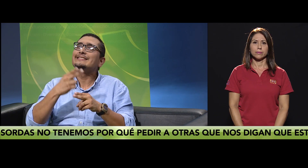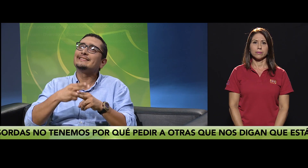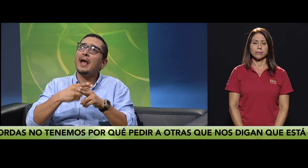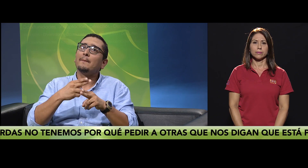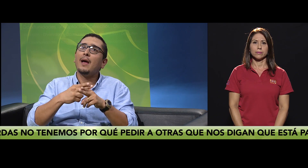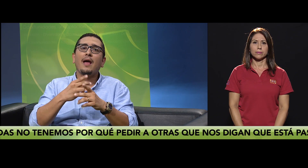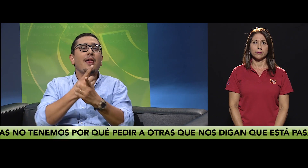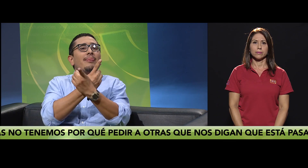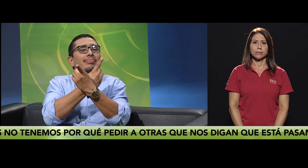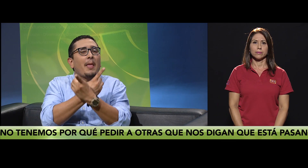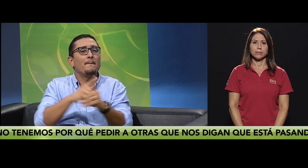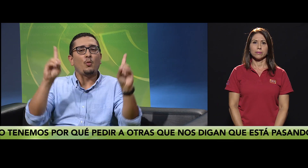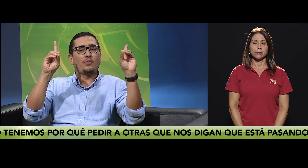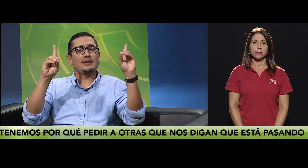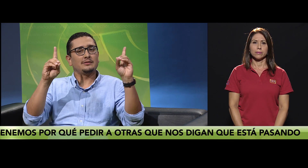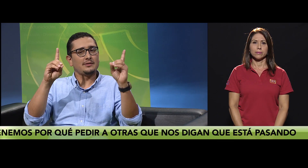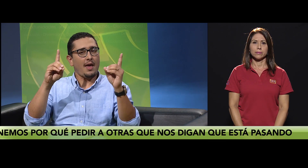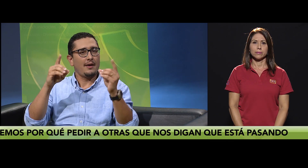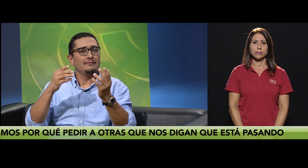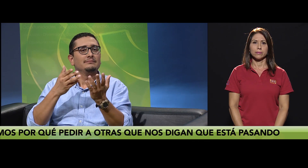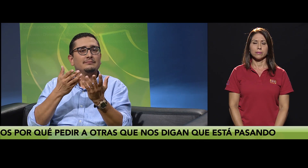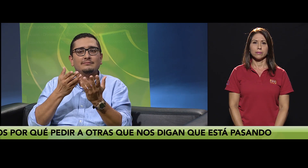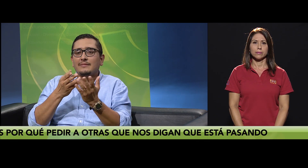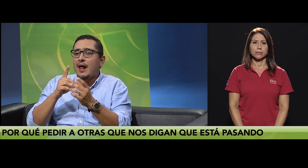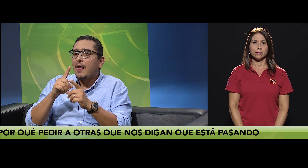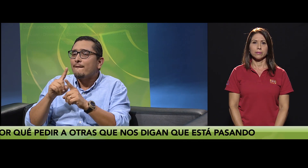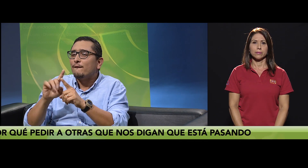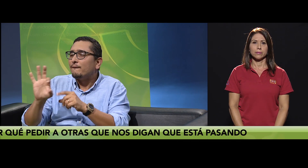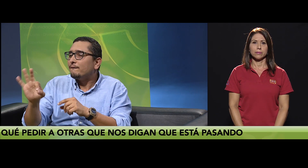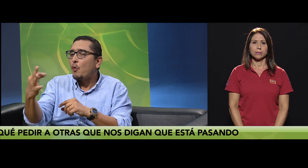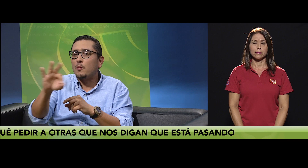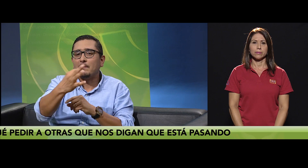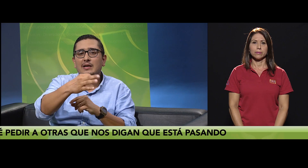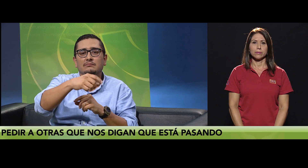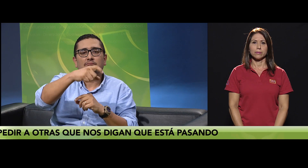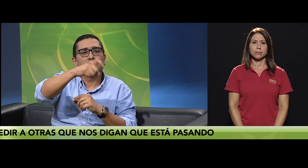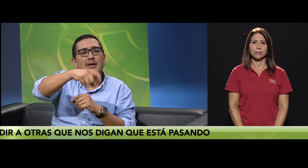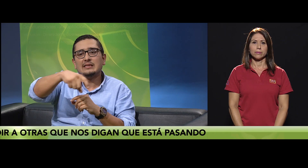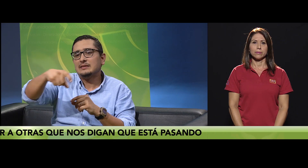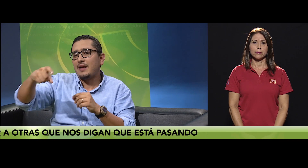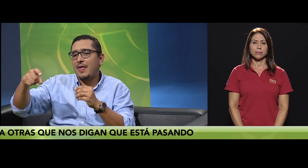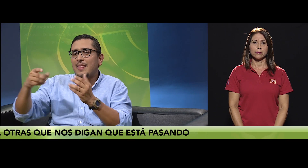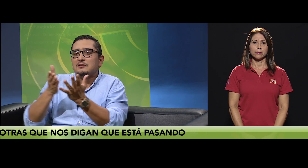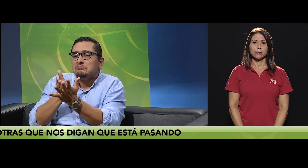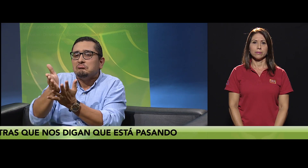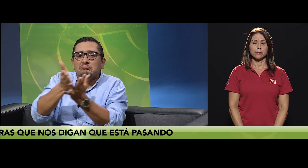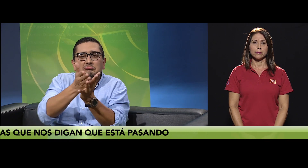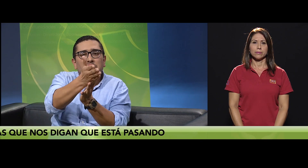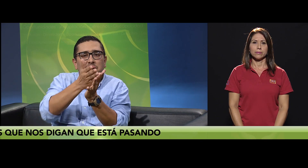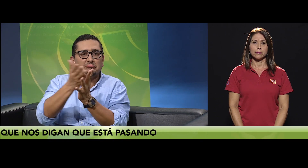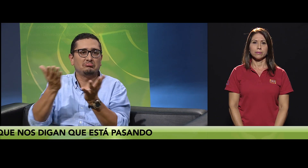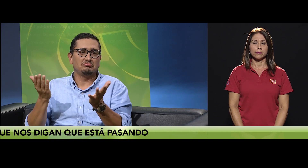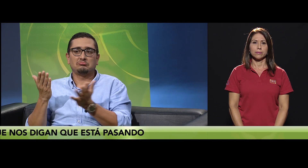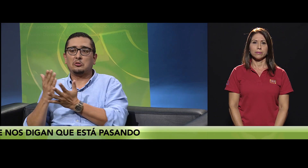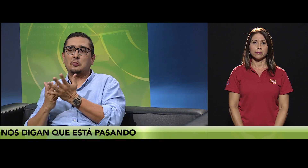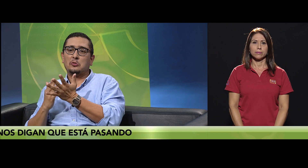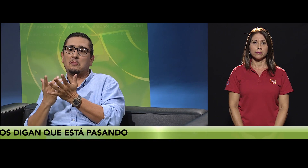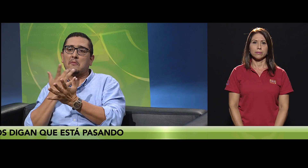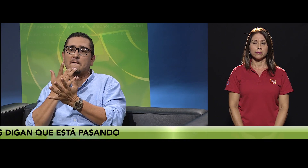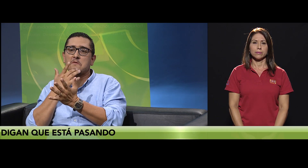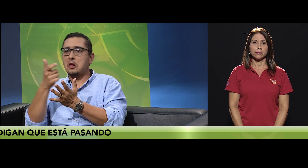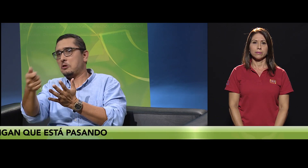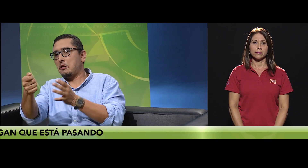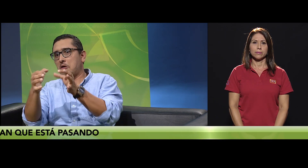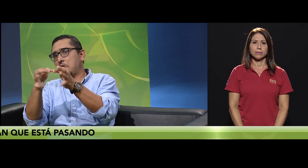información. Por esta razón es que nosotros llamamos democracia. Es que cada